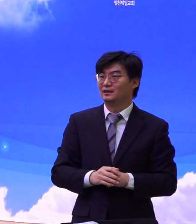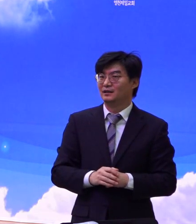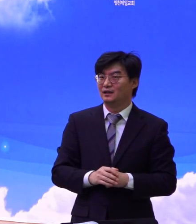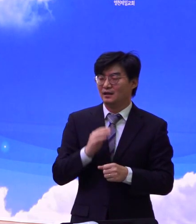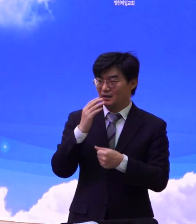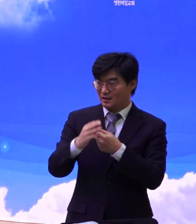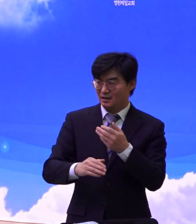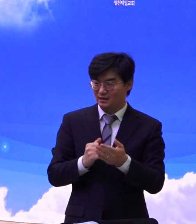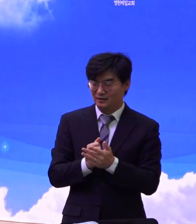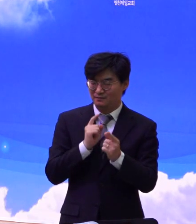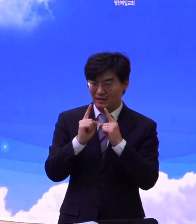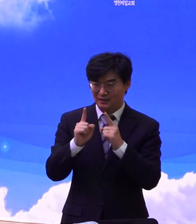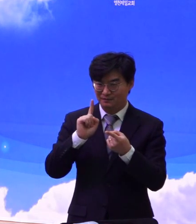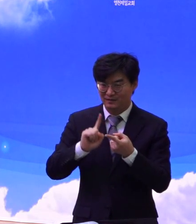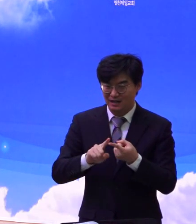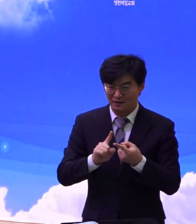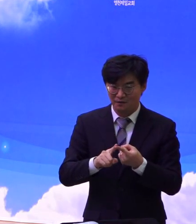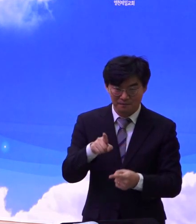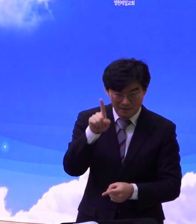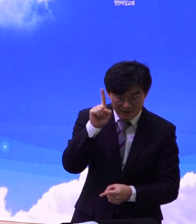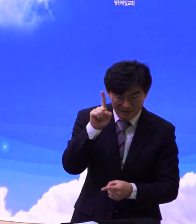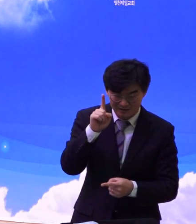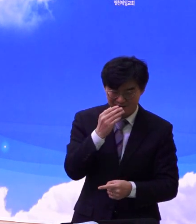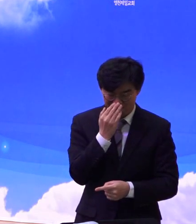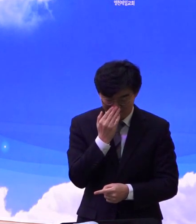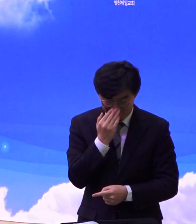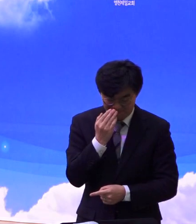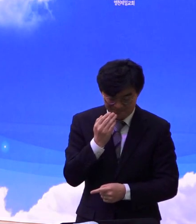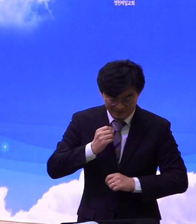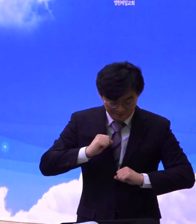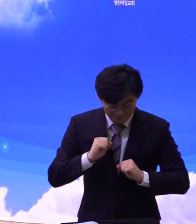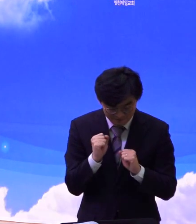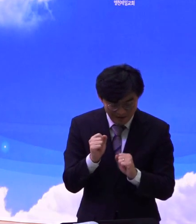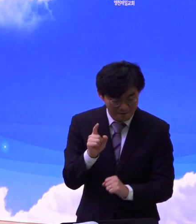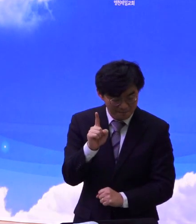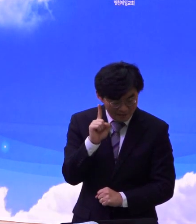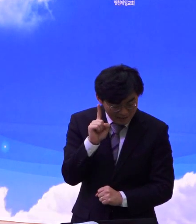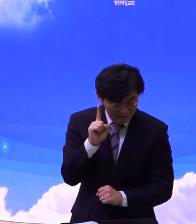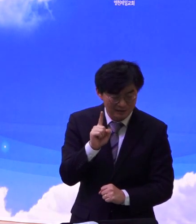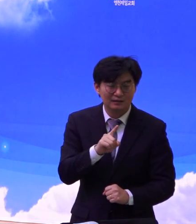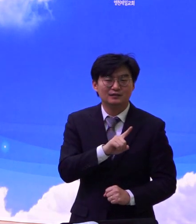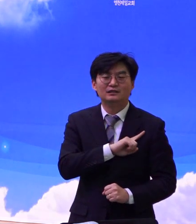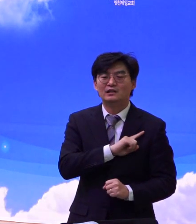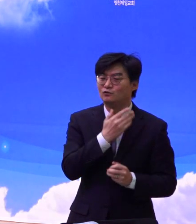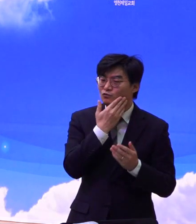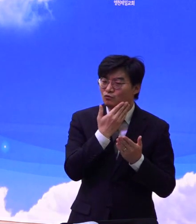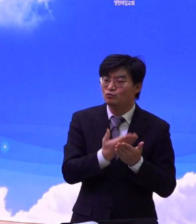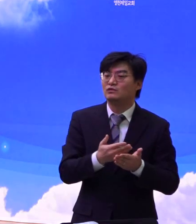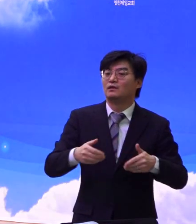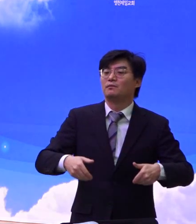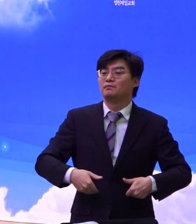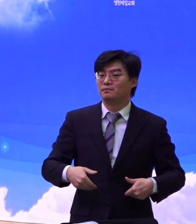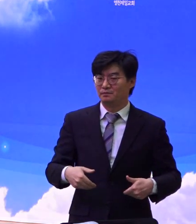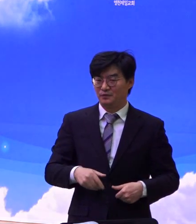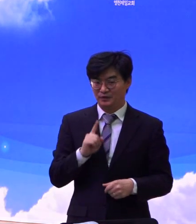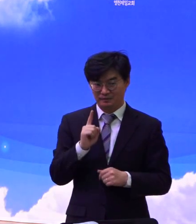그대로 순전하게 단순하게 받아들이는 그 믿음이 필요했던 것입니다.